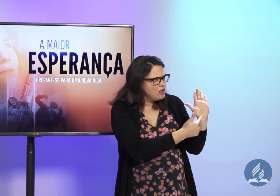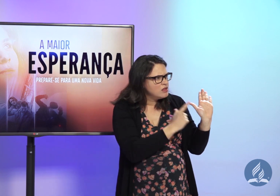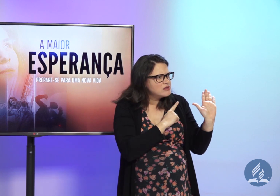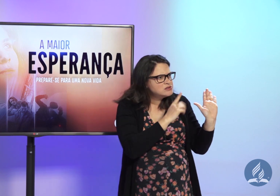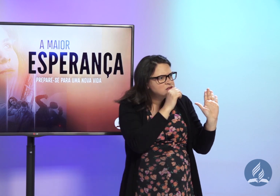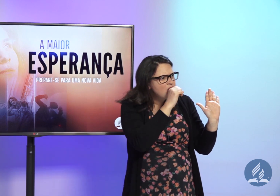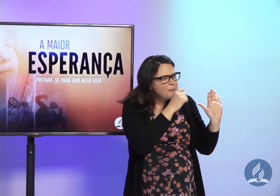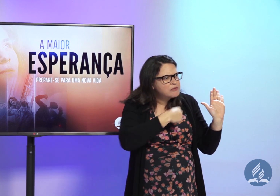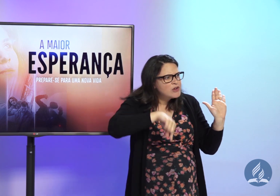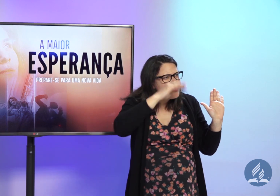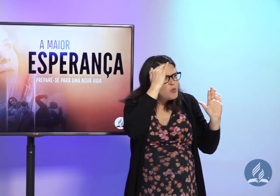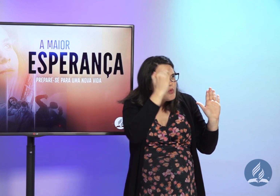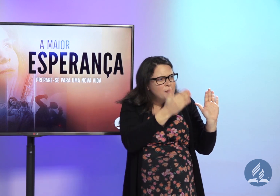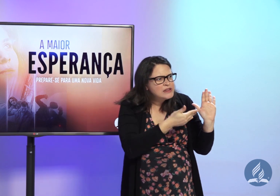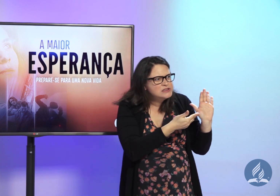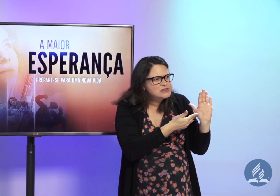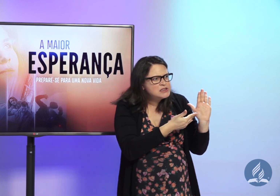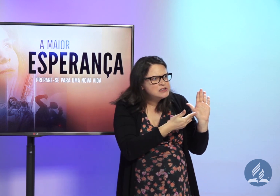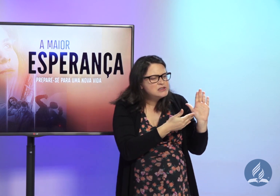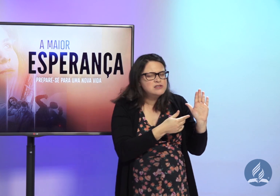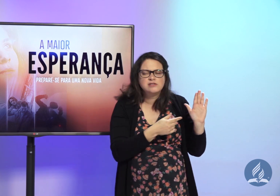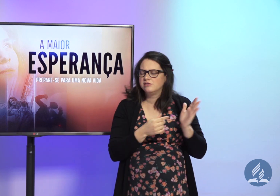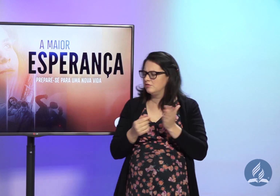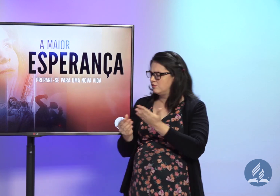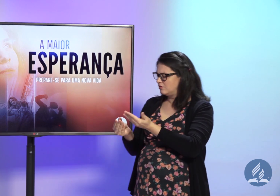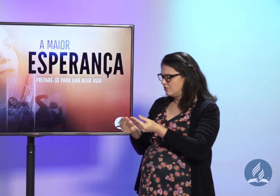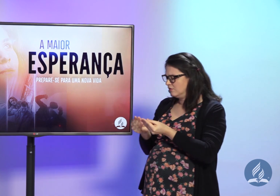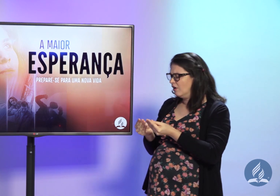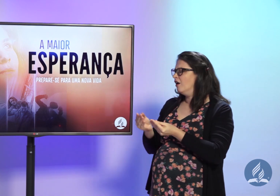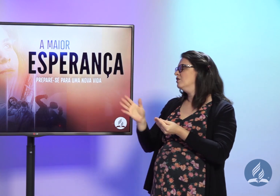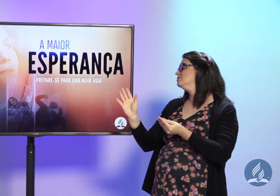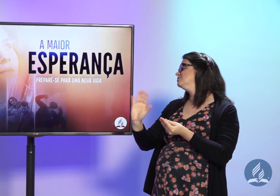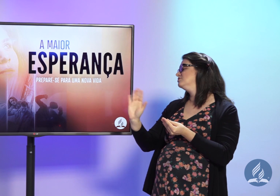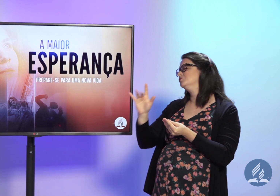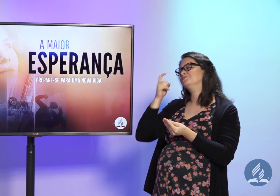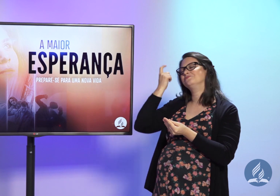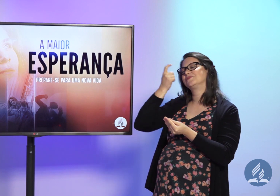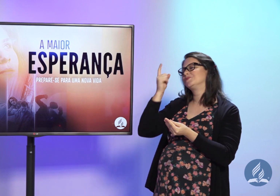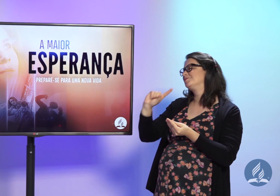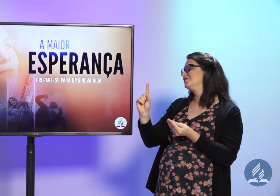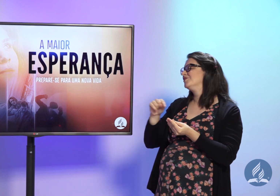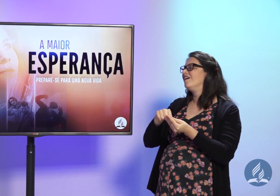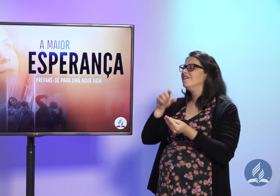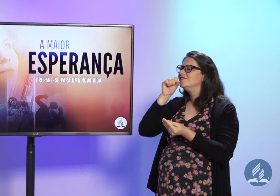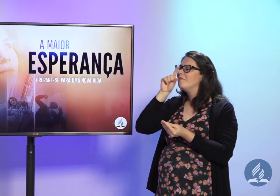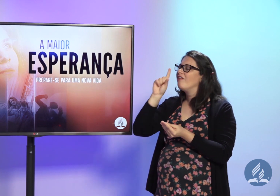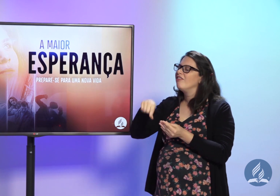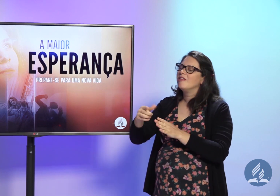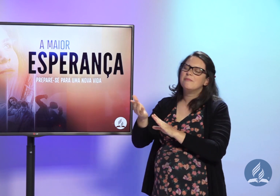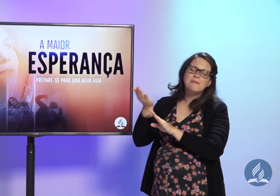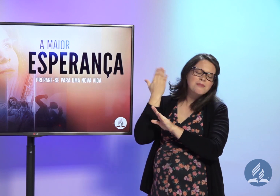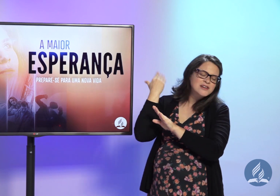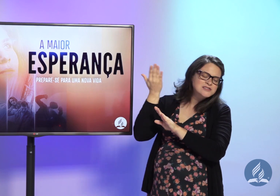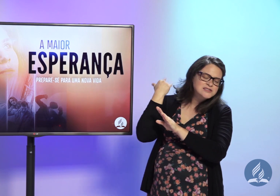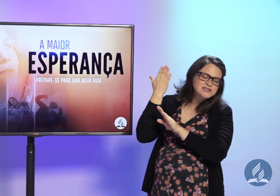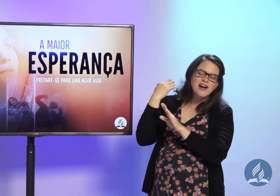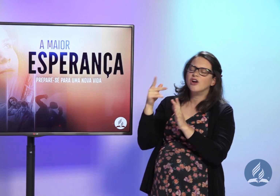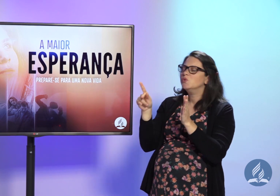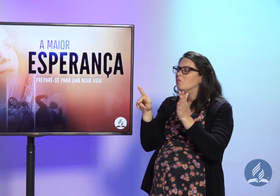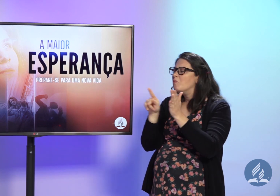Olha, mostrou o verso e disse... Ele mostrou o verso na Bíblia e disse: olha, o que vocês têm a me dizer sobre isso? E aquele grupo de amigos disse: olha,